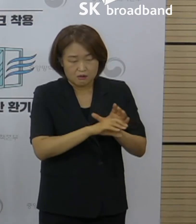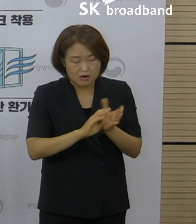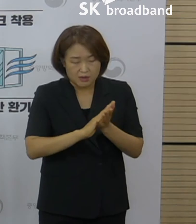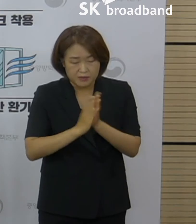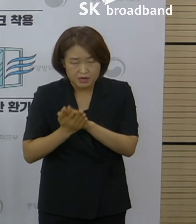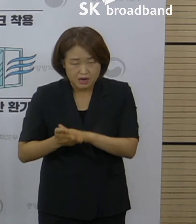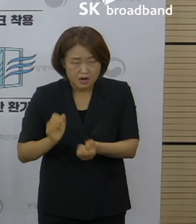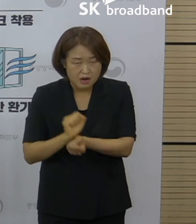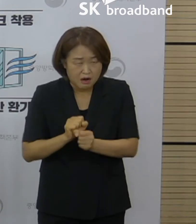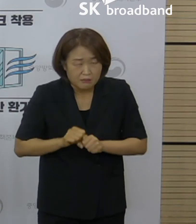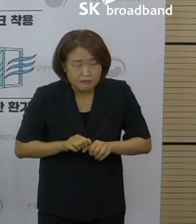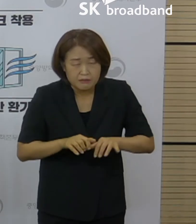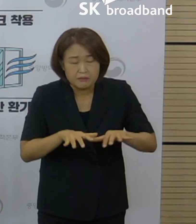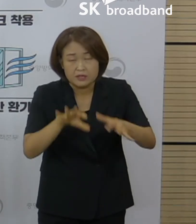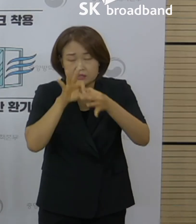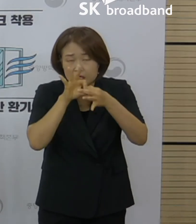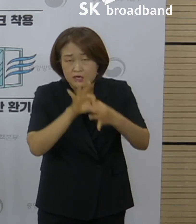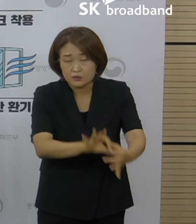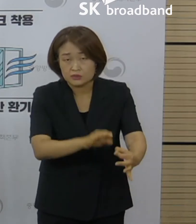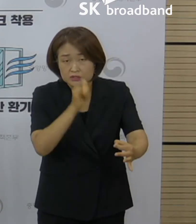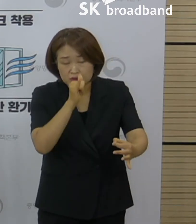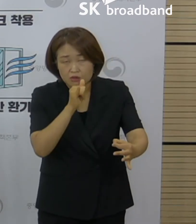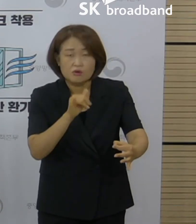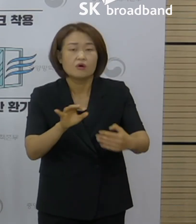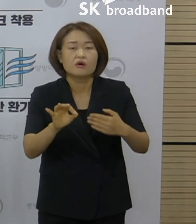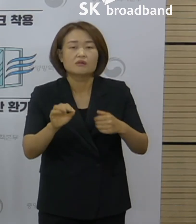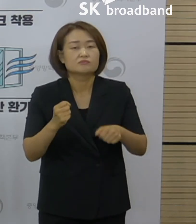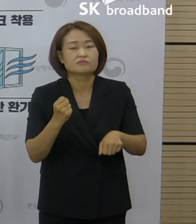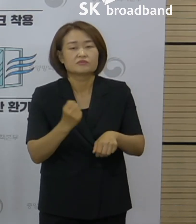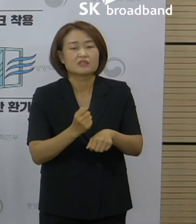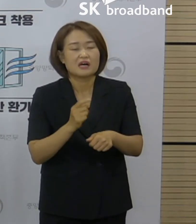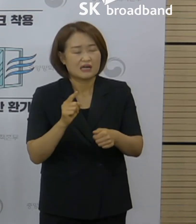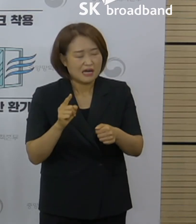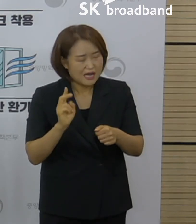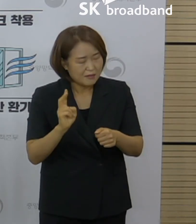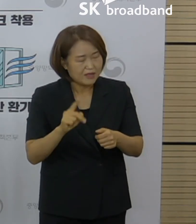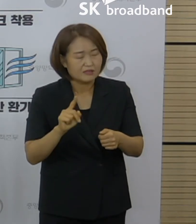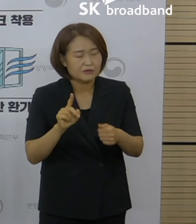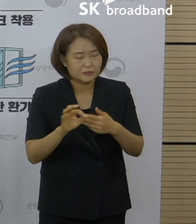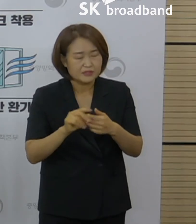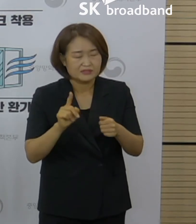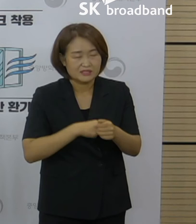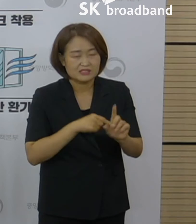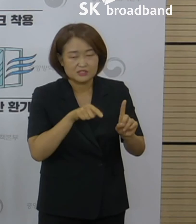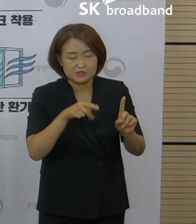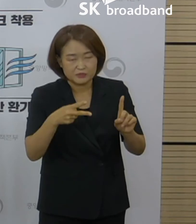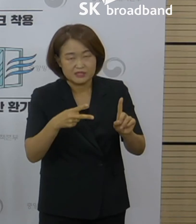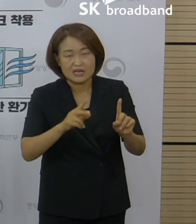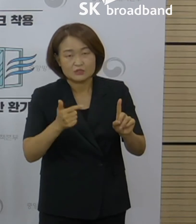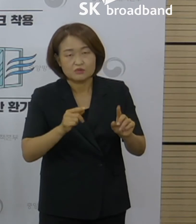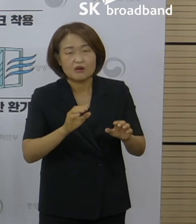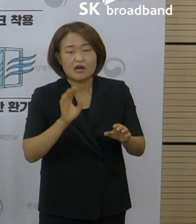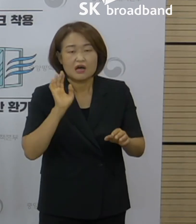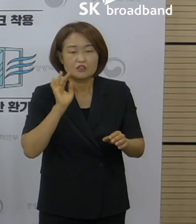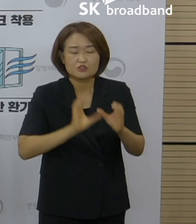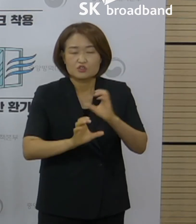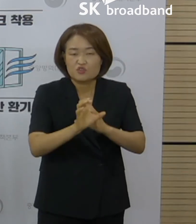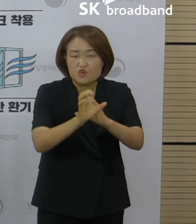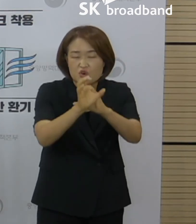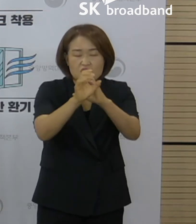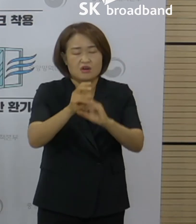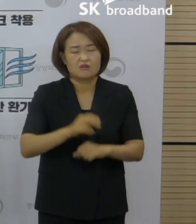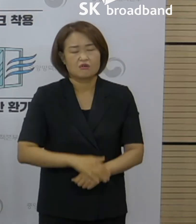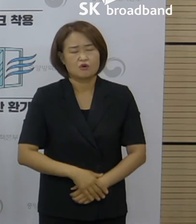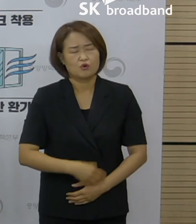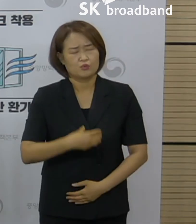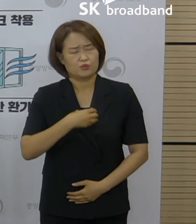자체가 기초재생산지수를 자연스럽게 올리는 효과까지 있기 때문에 지금 바로 거리 두기나 마스크 착용